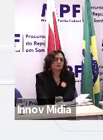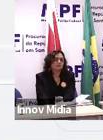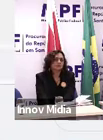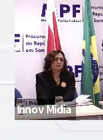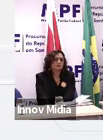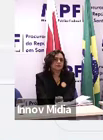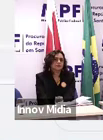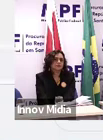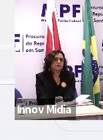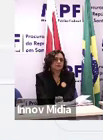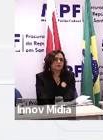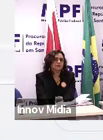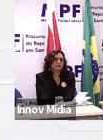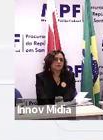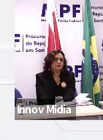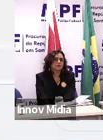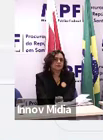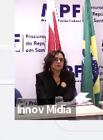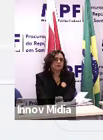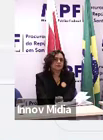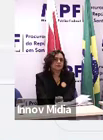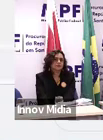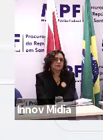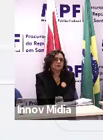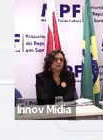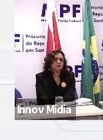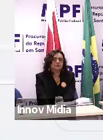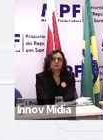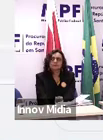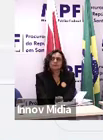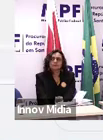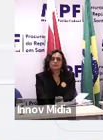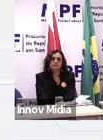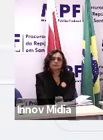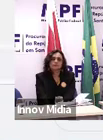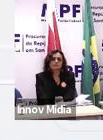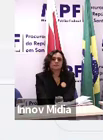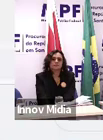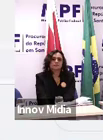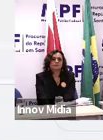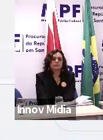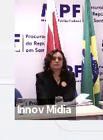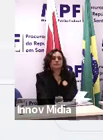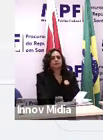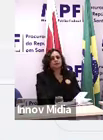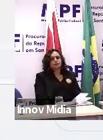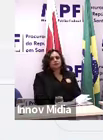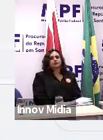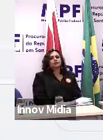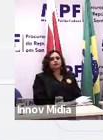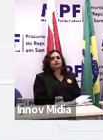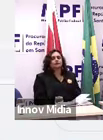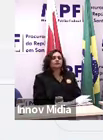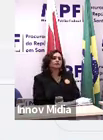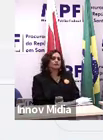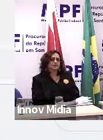a a importunação sexual ela virtualmente ela ela vai demandar deixa eu tentar te explicar